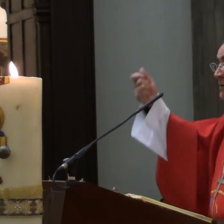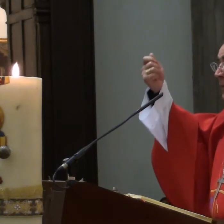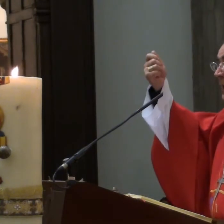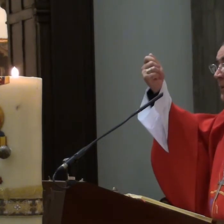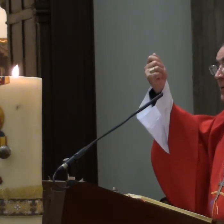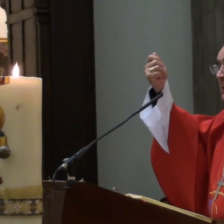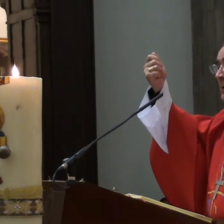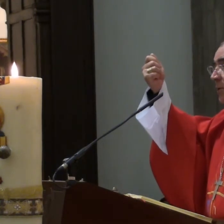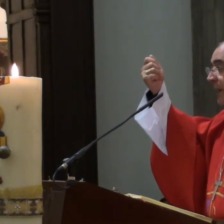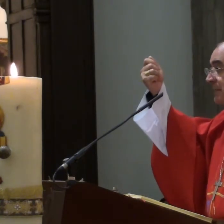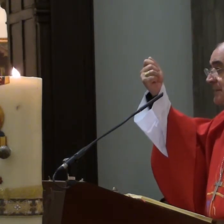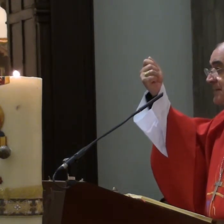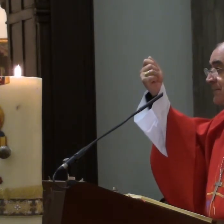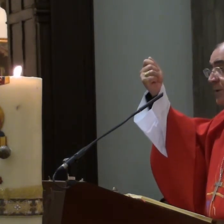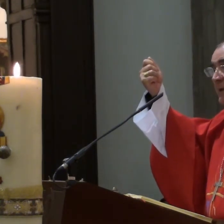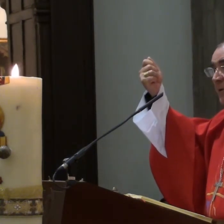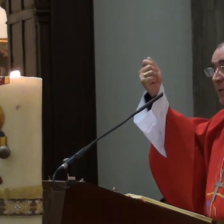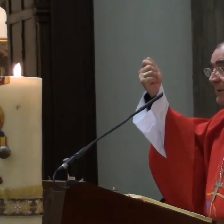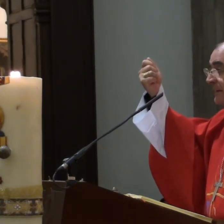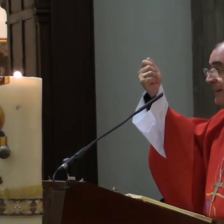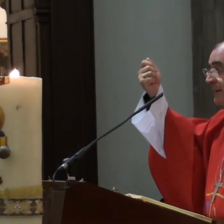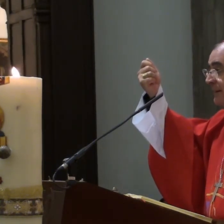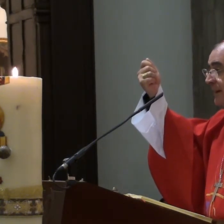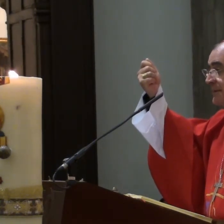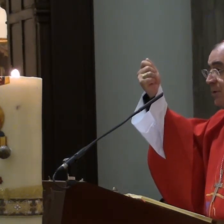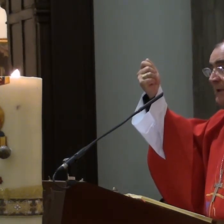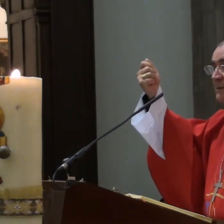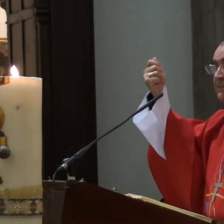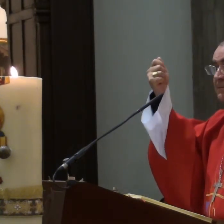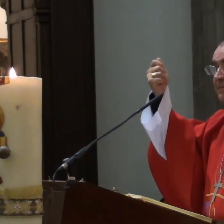ponernos de acuerdo con el sindicalizador